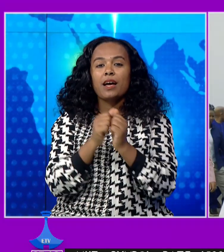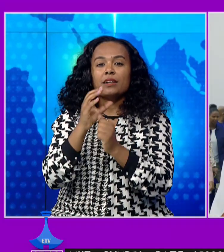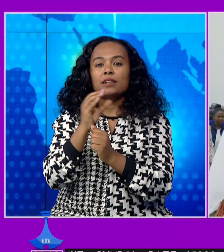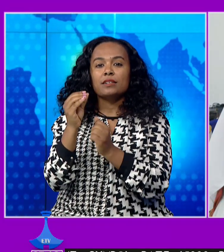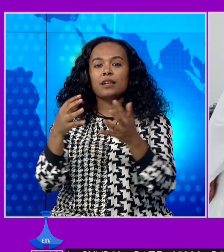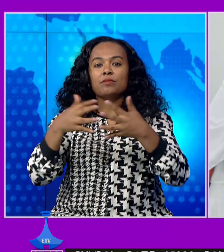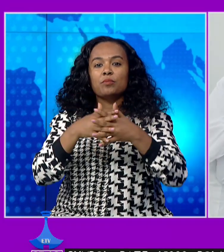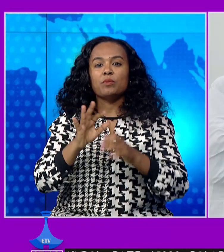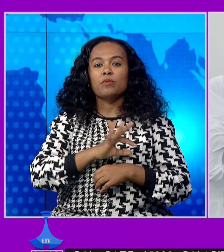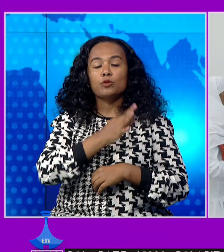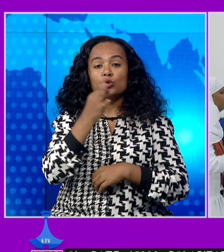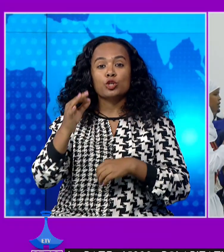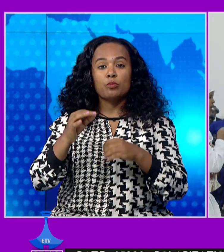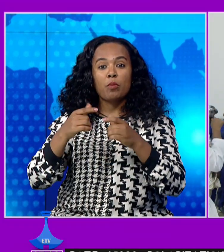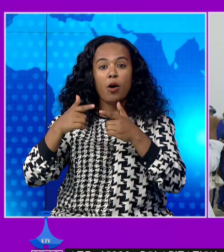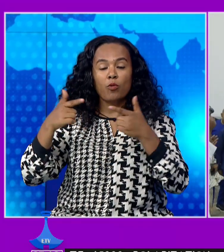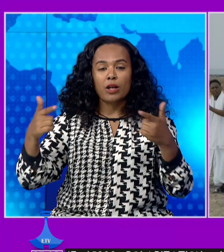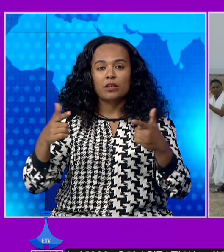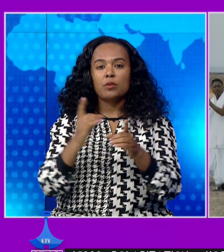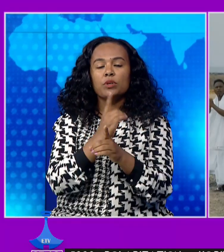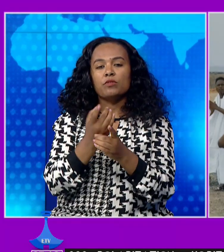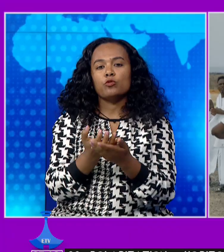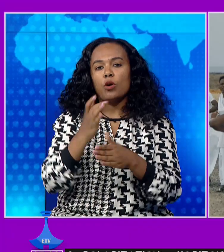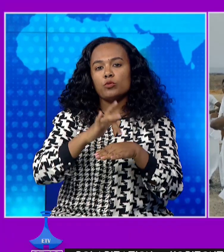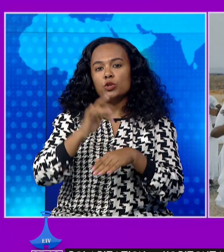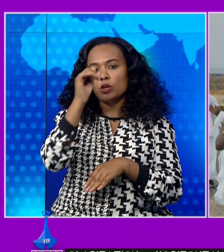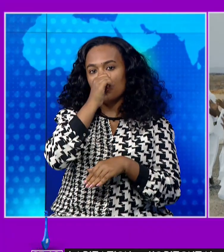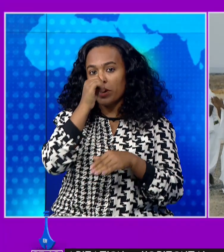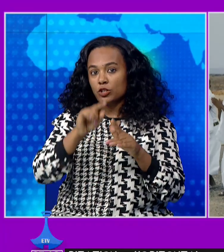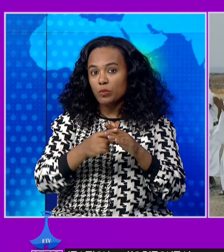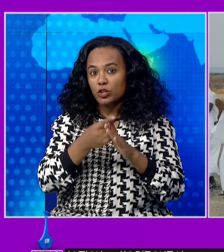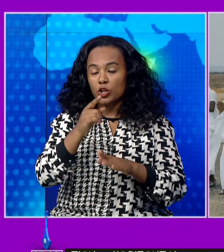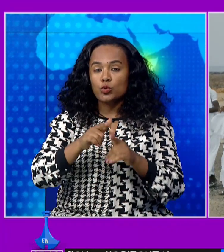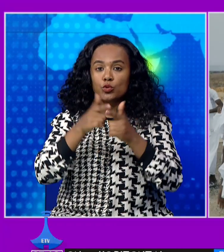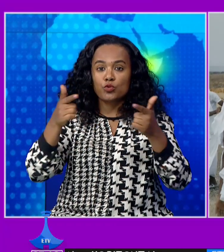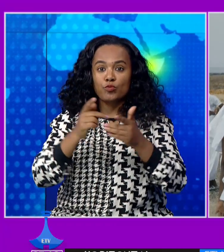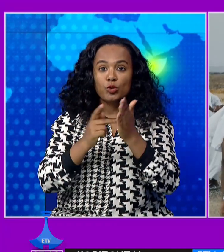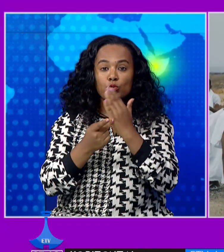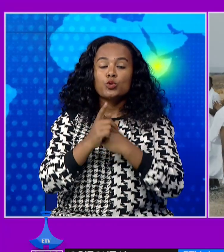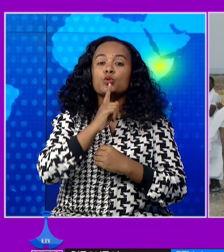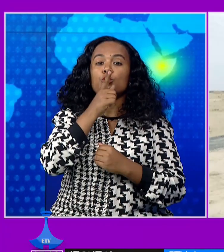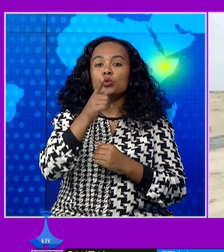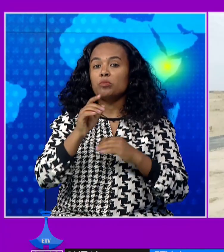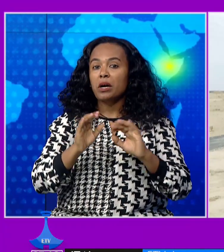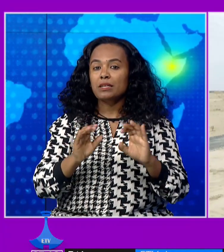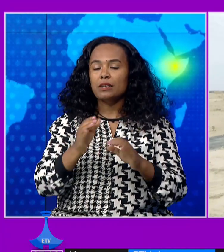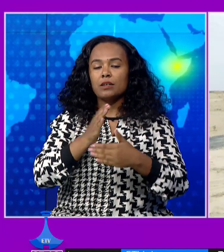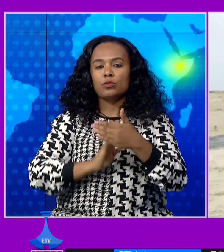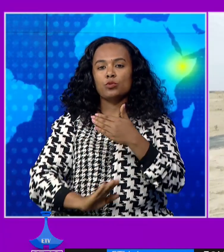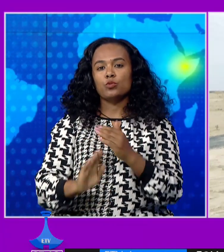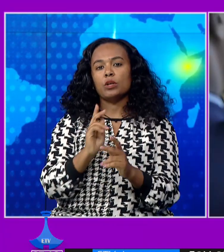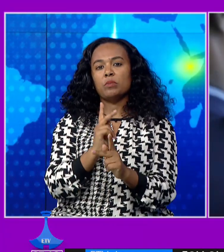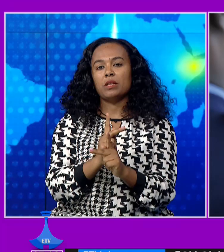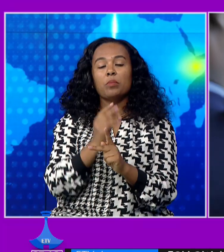የትብብር መንፈሶችን በማጉላት በተፈጥሮ ሀብቶች ላይ ኢትዮጵያ የጀመረቻቸው ግዙፍ ፕሮጀክቶችን እውን ማድረግም ከትውልዱ